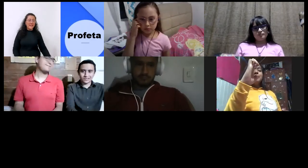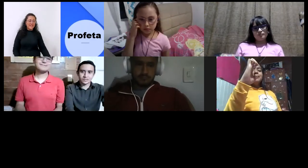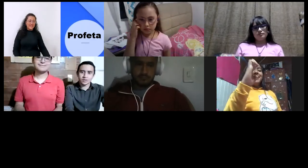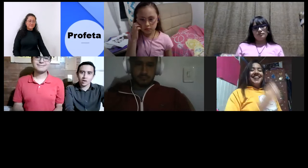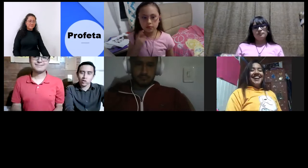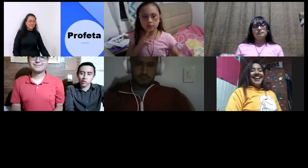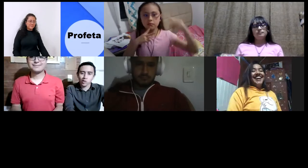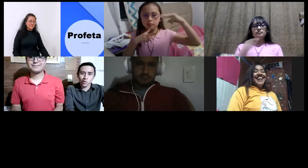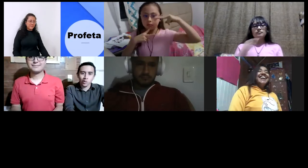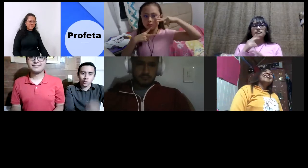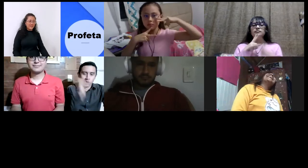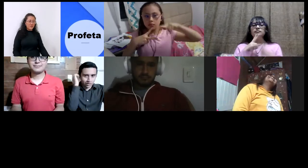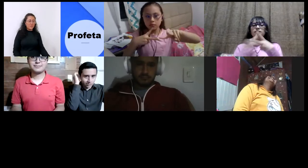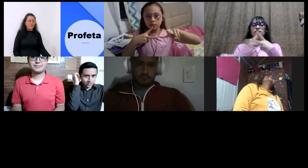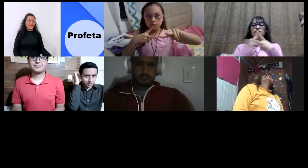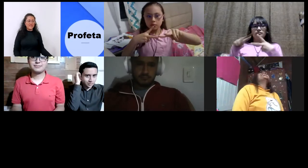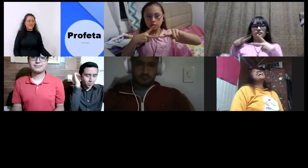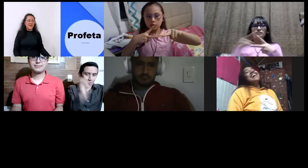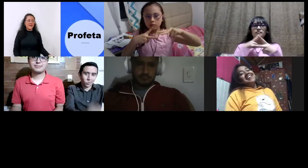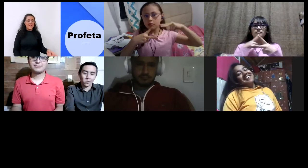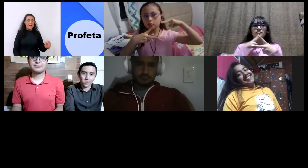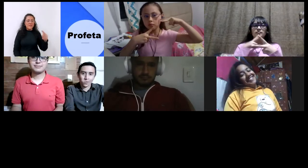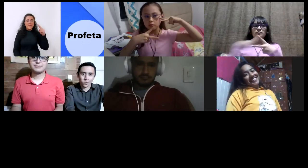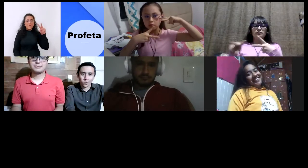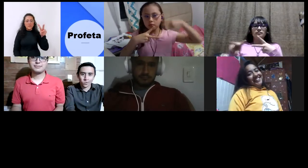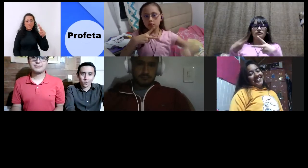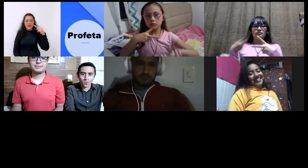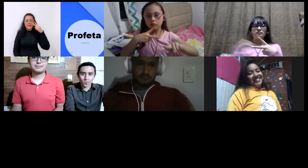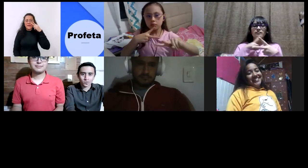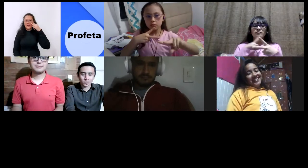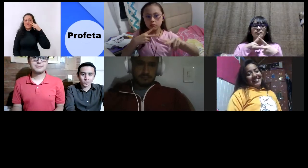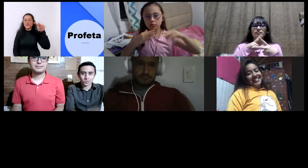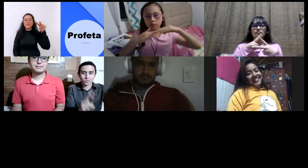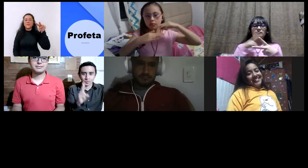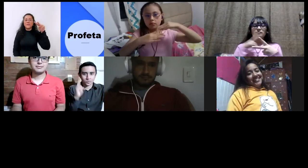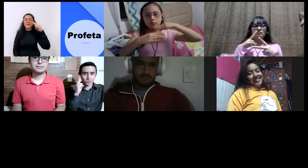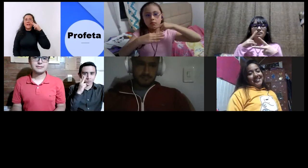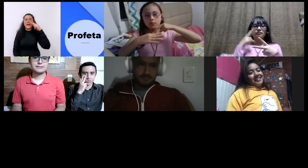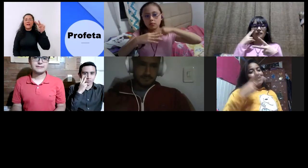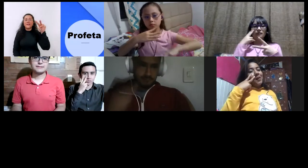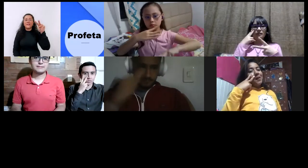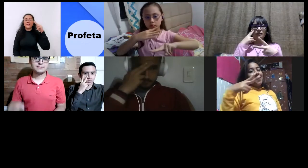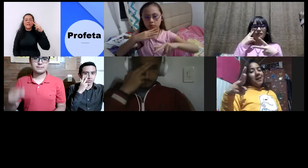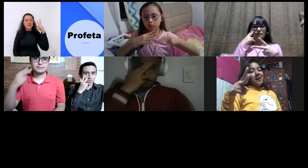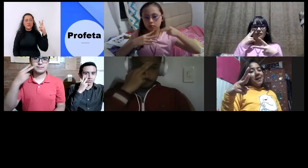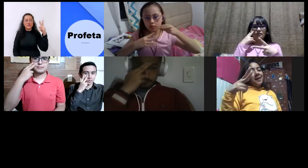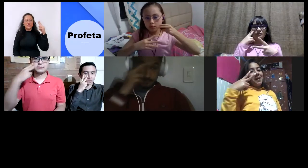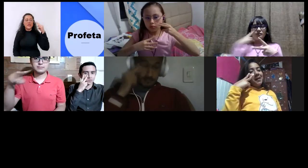Profeta o profecía. Viene como, esto es mirar con los dos